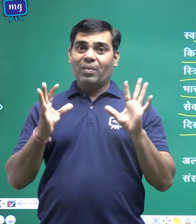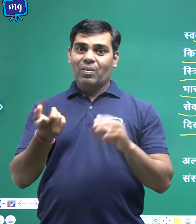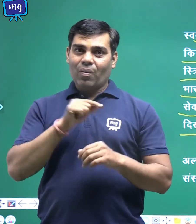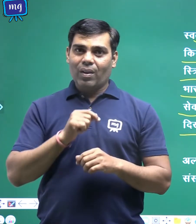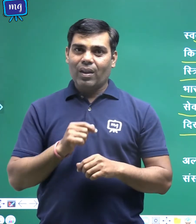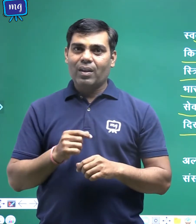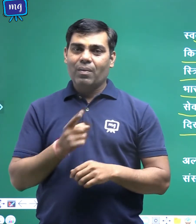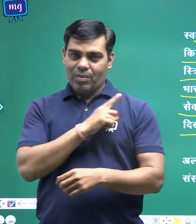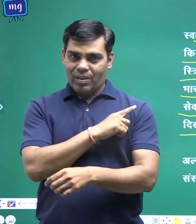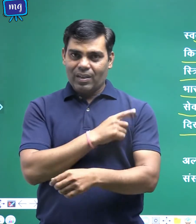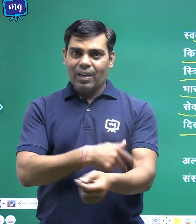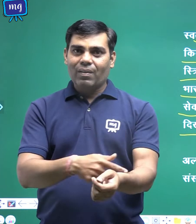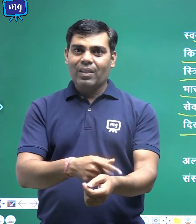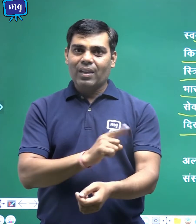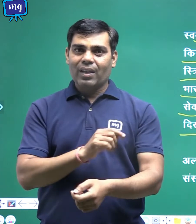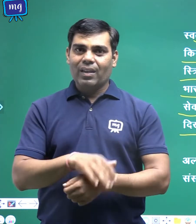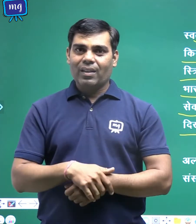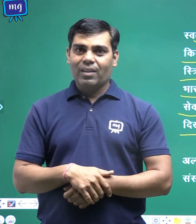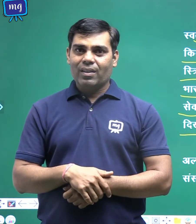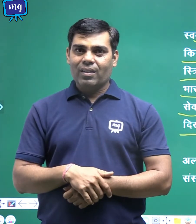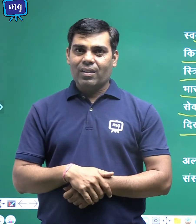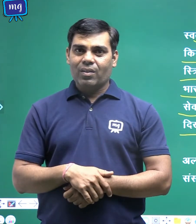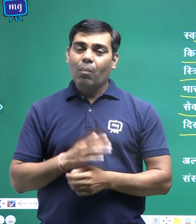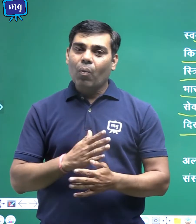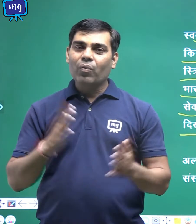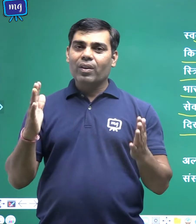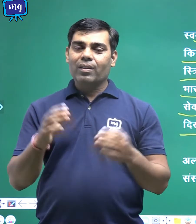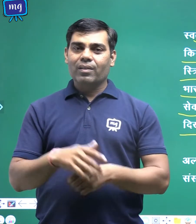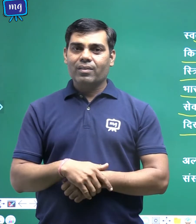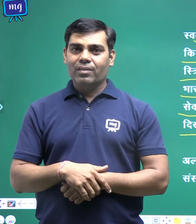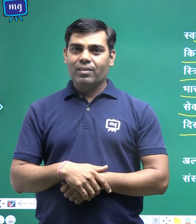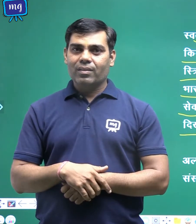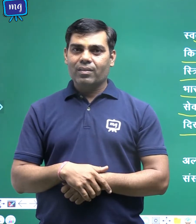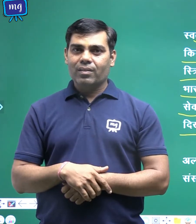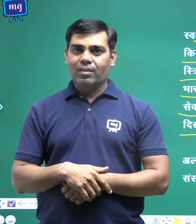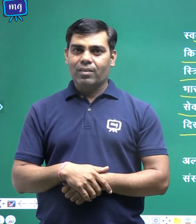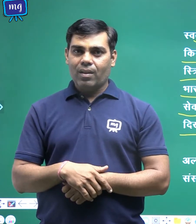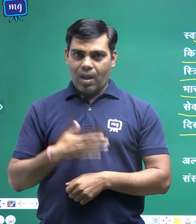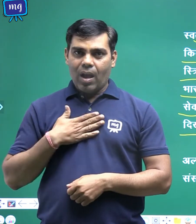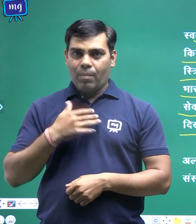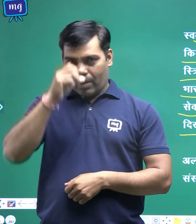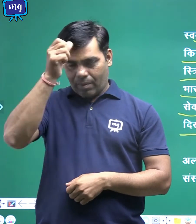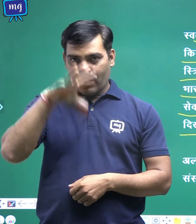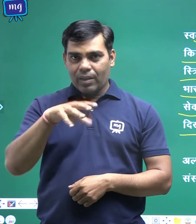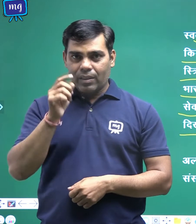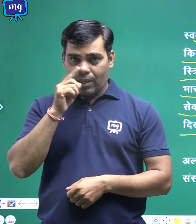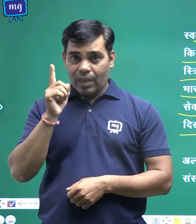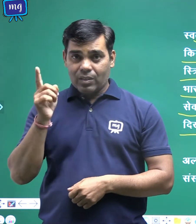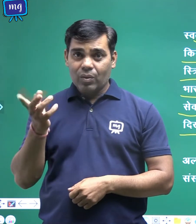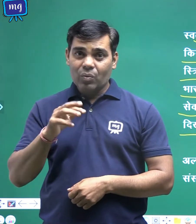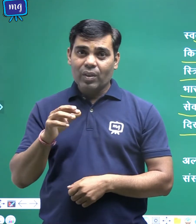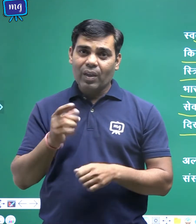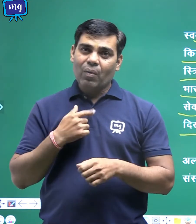भगिनी निवेदिता ने बहुत ज़्यादा हमारी भारतीय स्त्रियों से प्रभावित